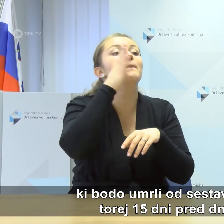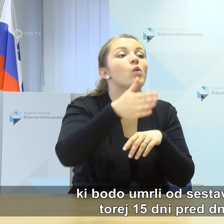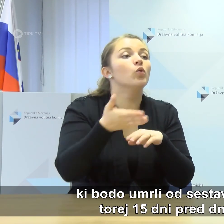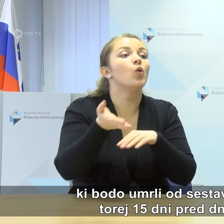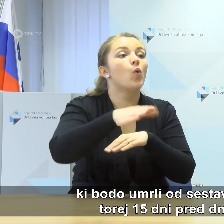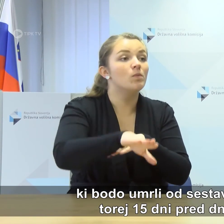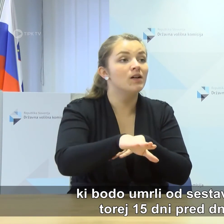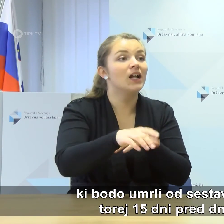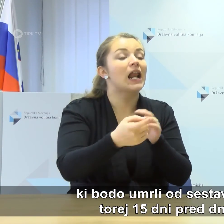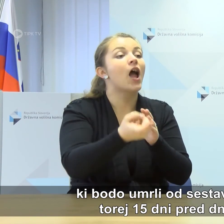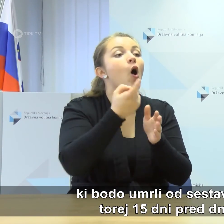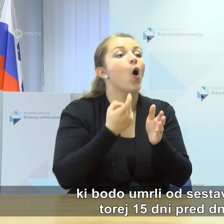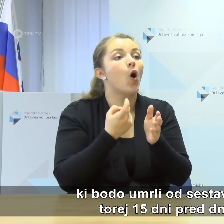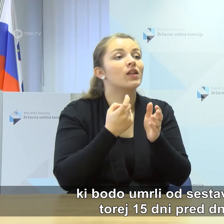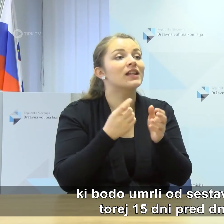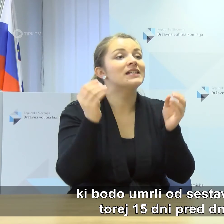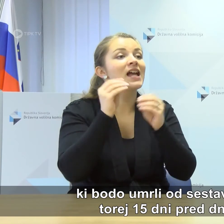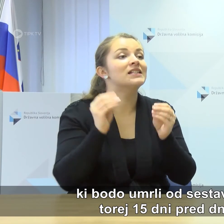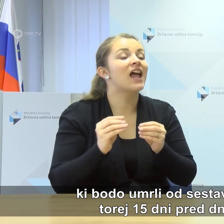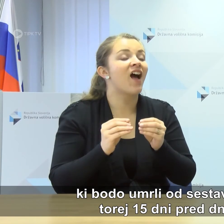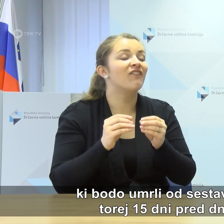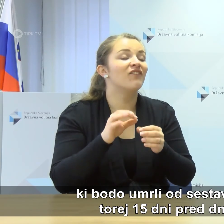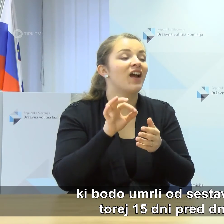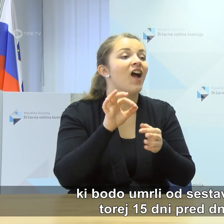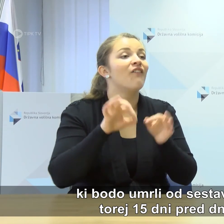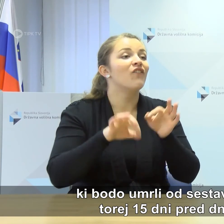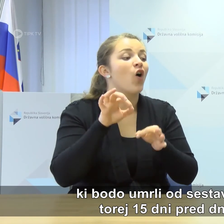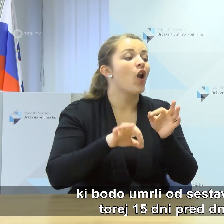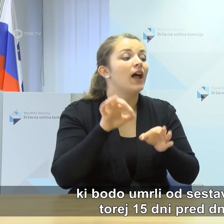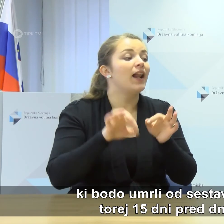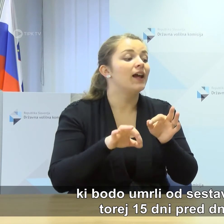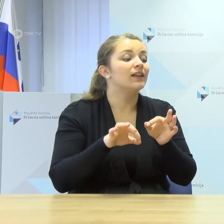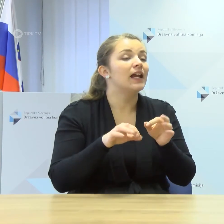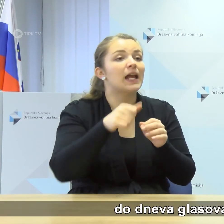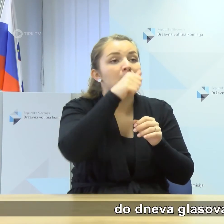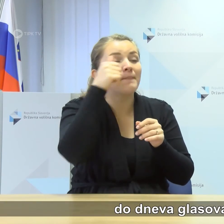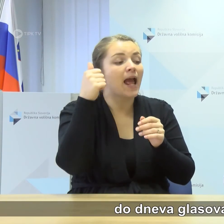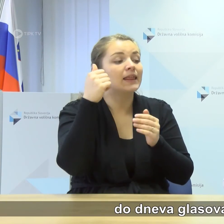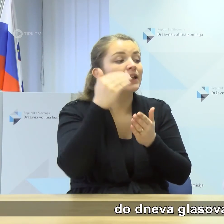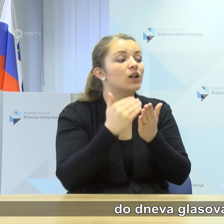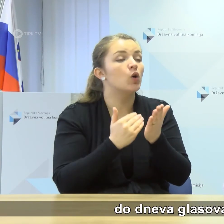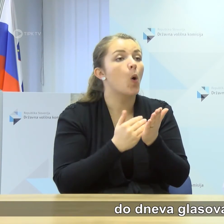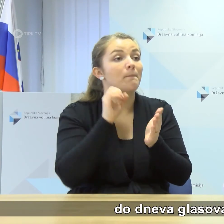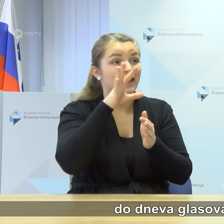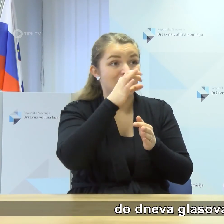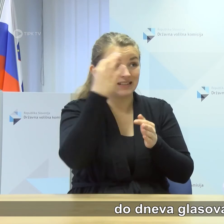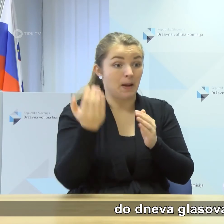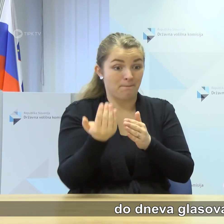sestave volilnih imenikov, torej 15 dni pred dnevom glasovanja, do dneva glasovanja do 19.